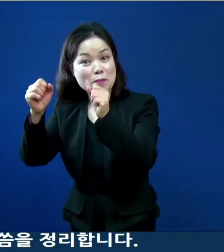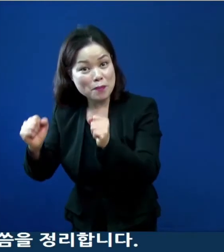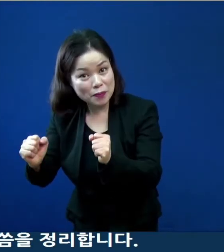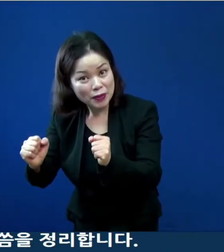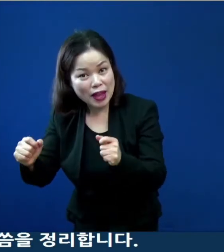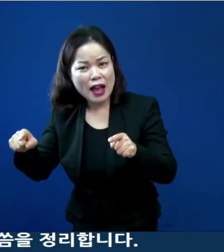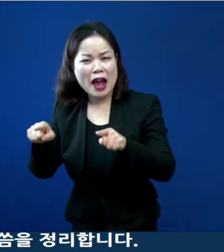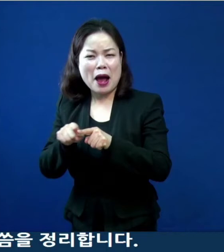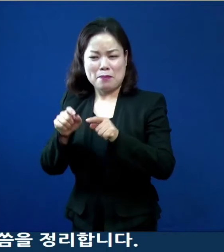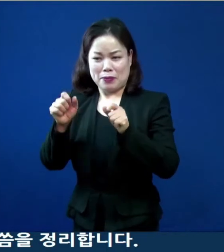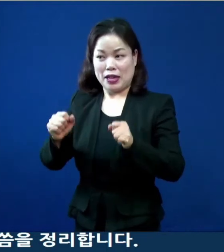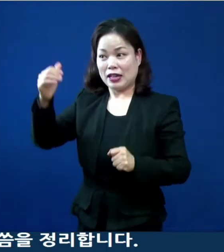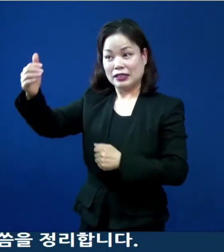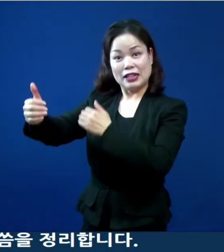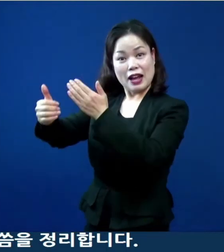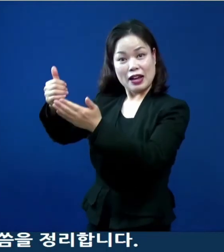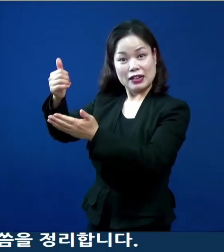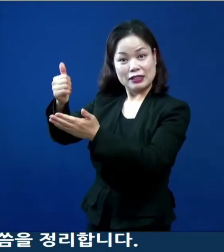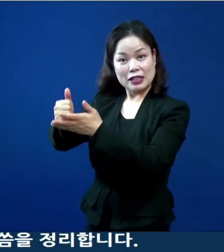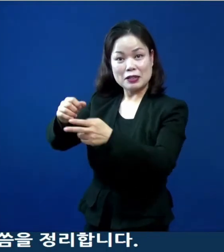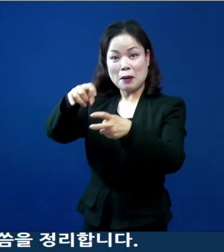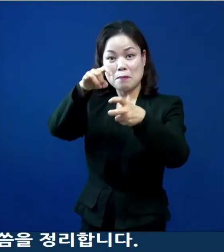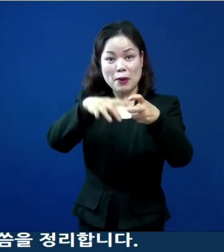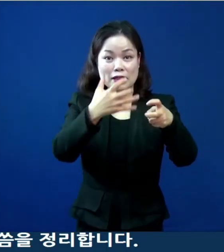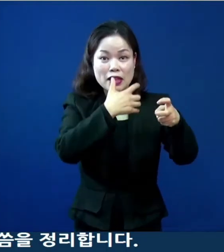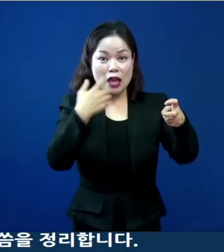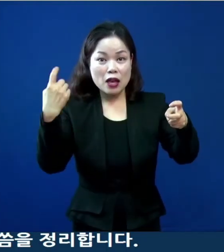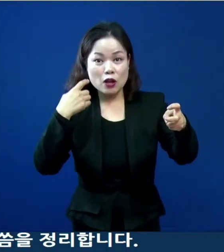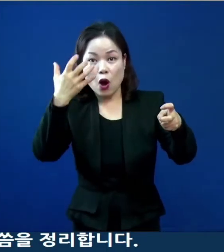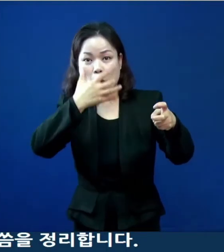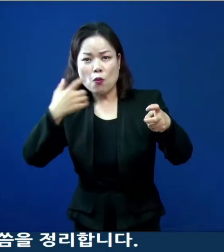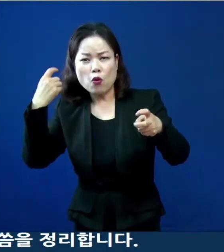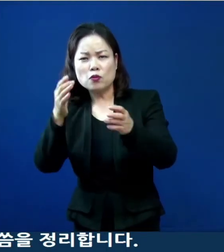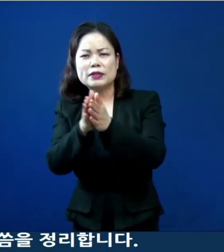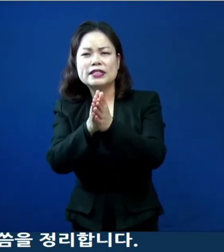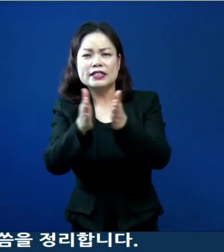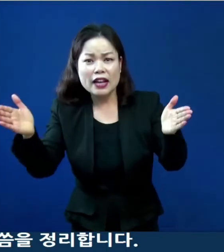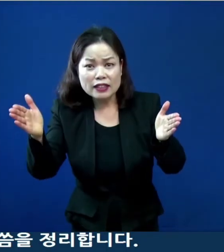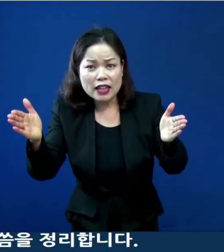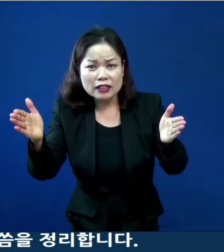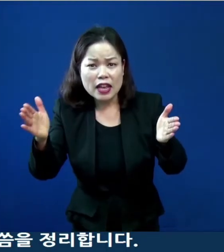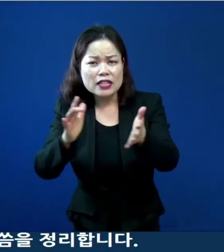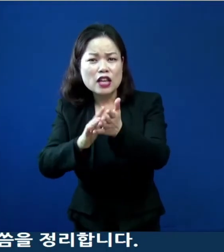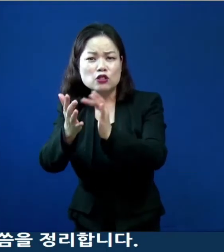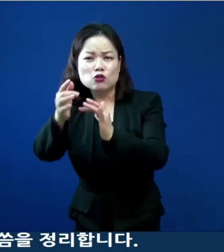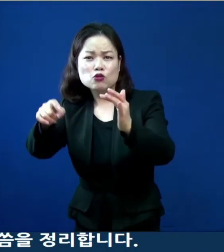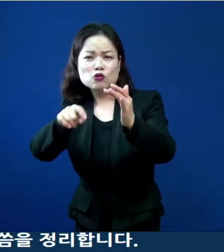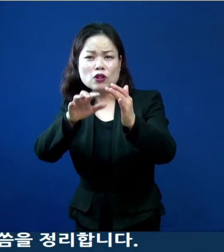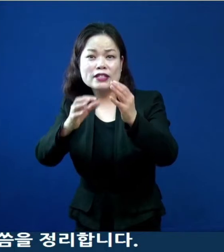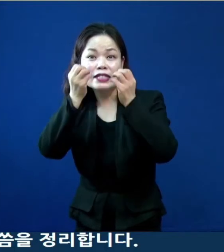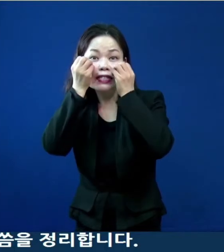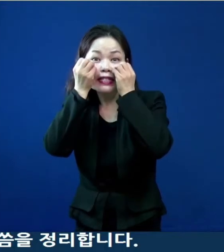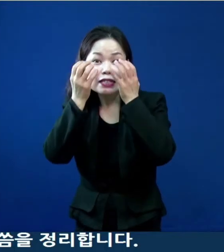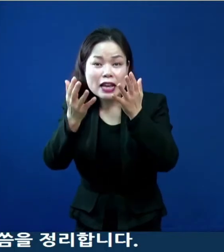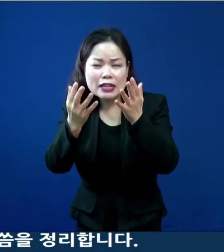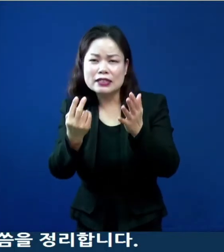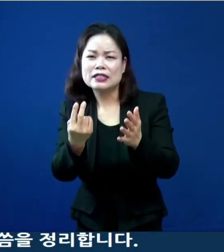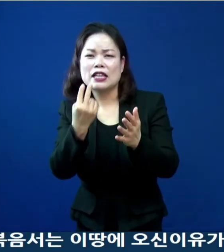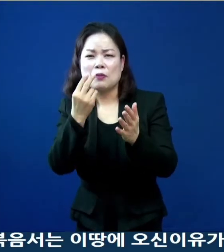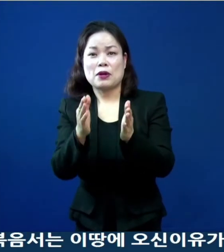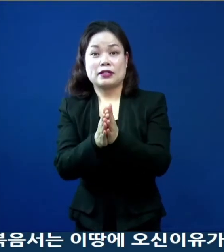함께 하시는 하나님, 마태복음이죠. 복음이 시작되었다, 예수 안에서 새로운